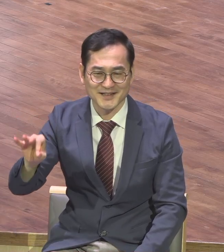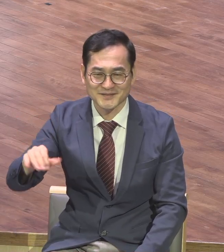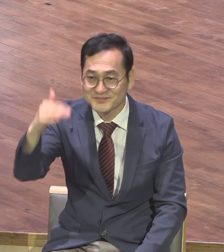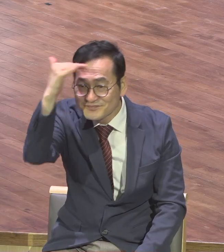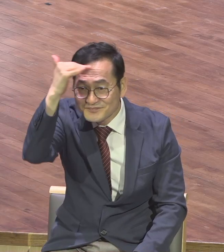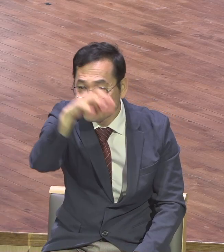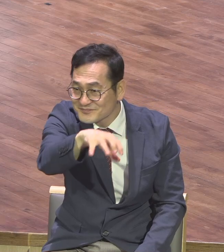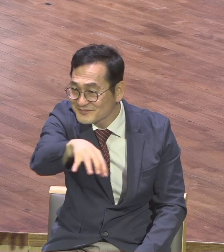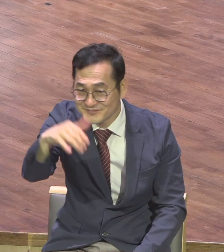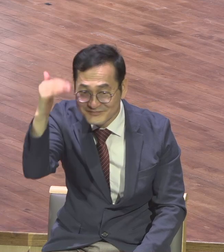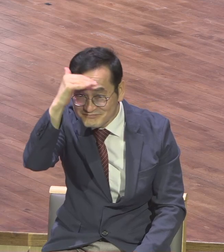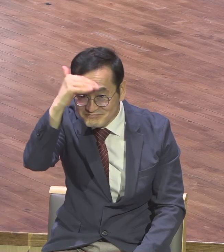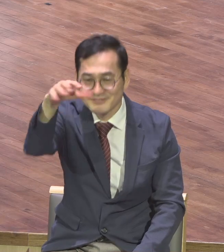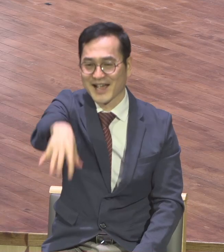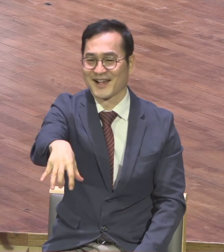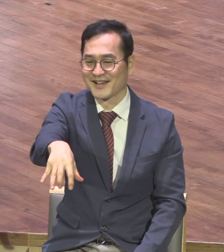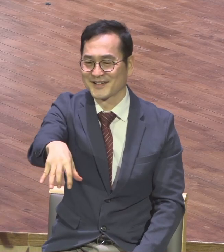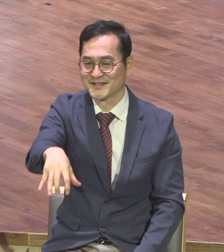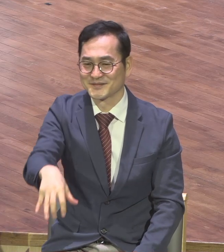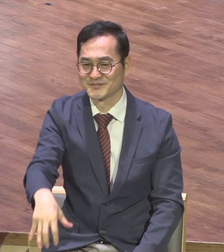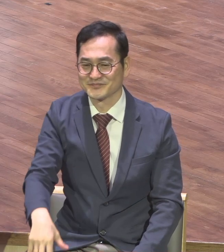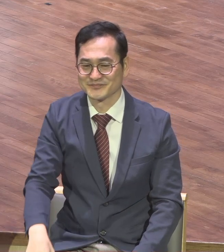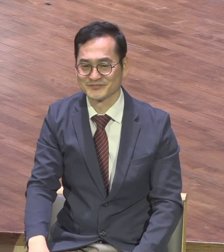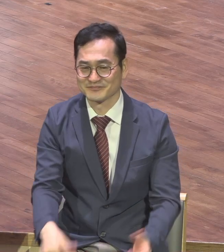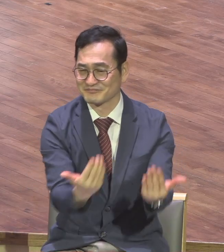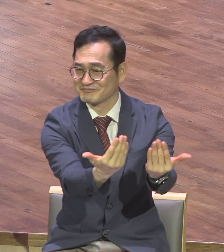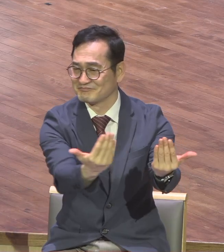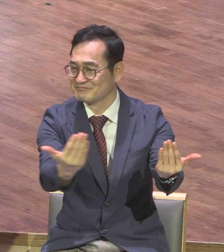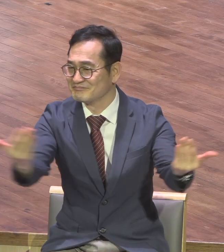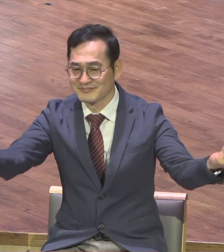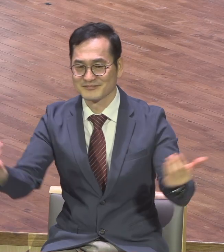하나님이 다 만든 작품 전시장이야, 이 전시장이에요.